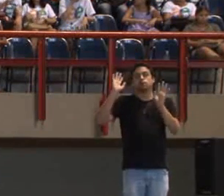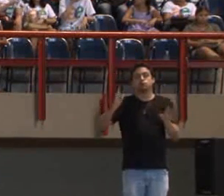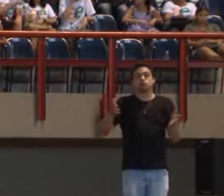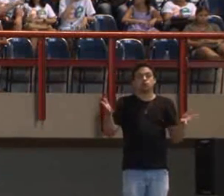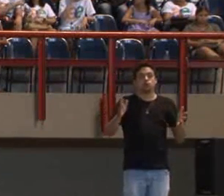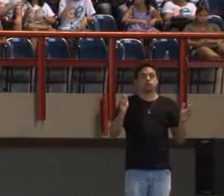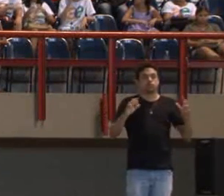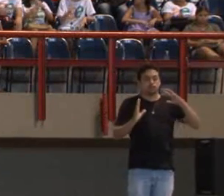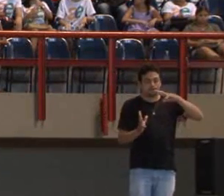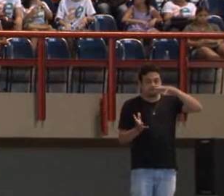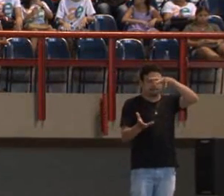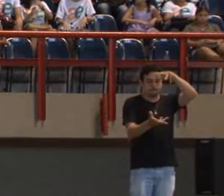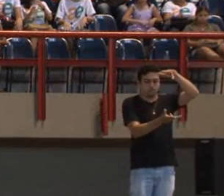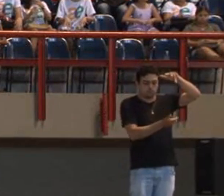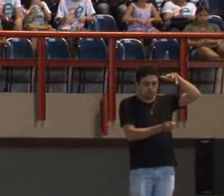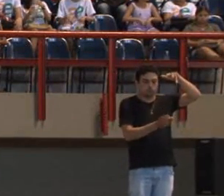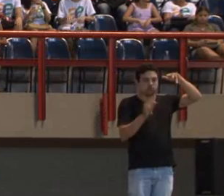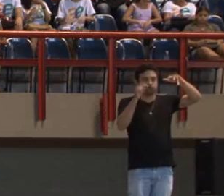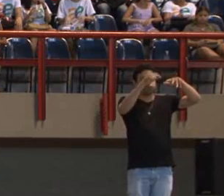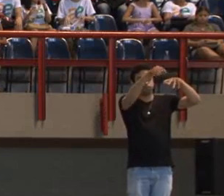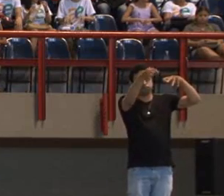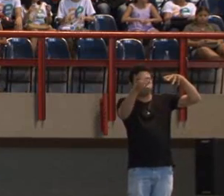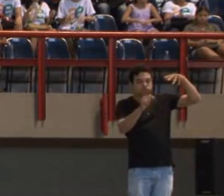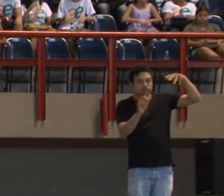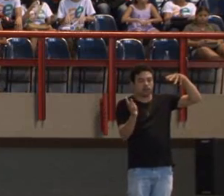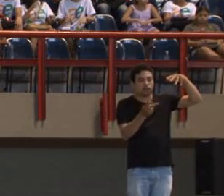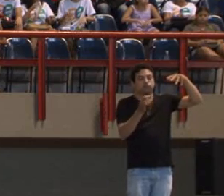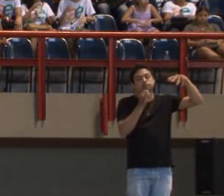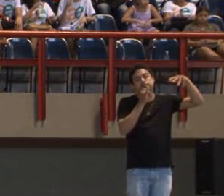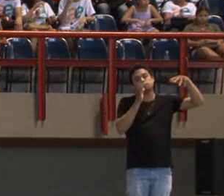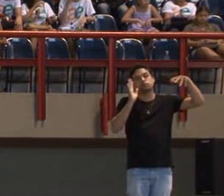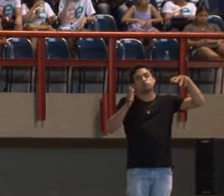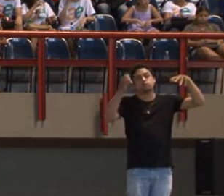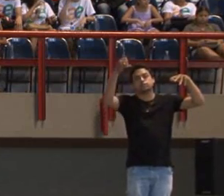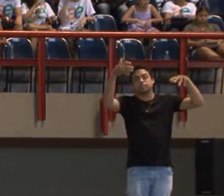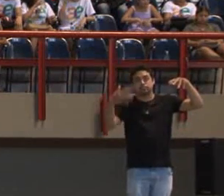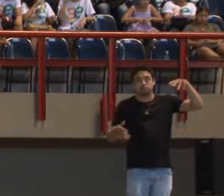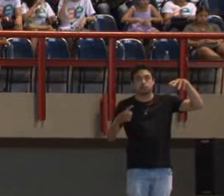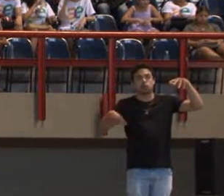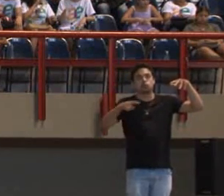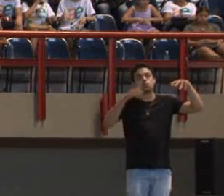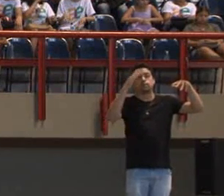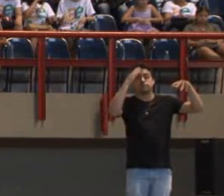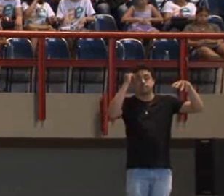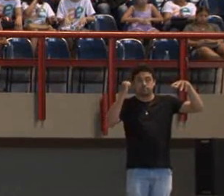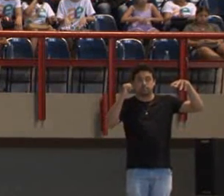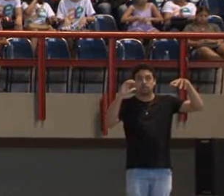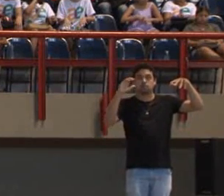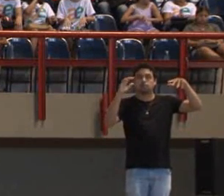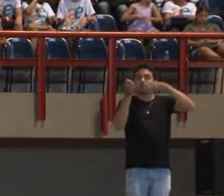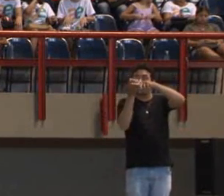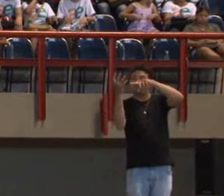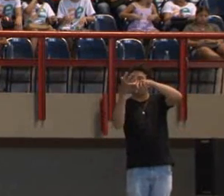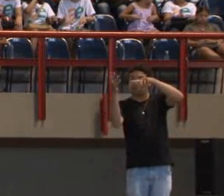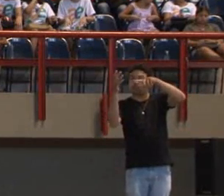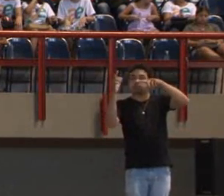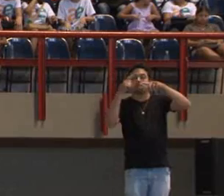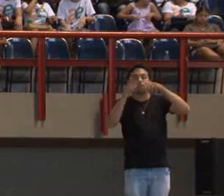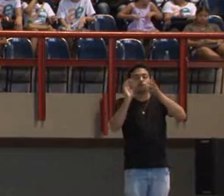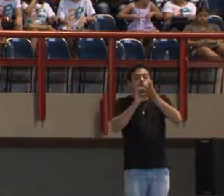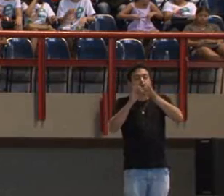falar do mundo real. Eu costumo sempre dizer que a gente sabe física, só não sabe que